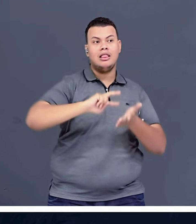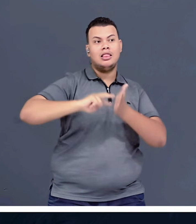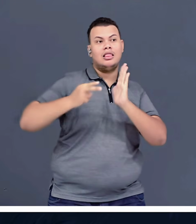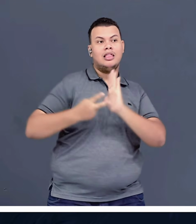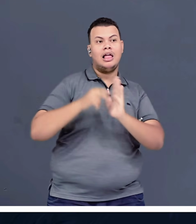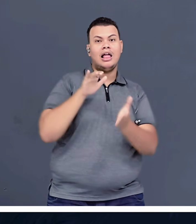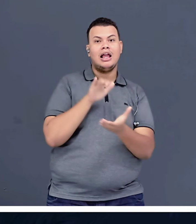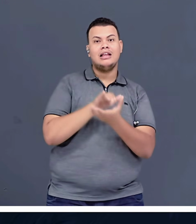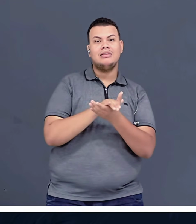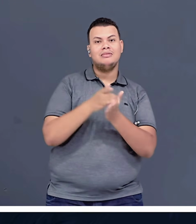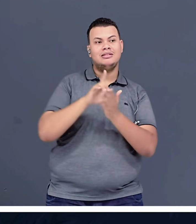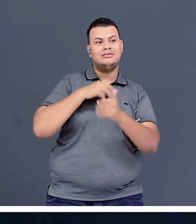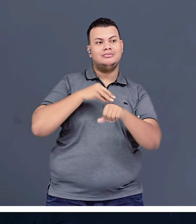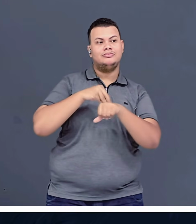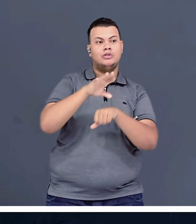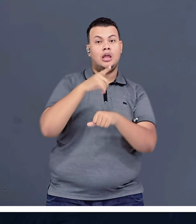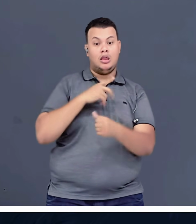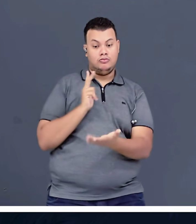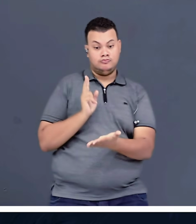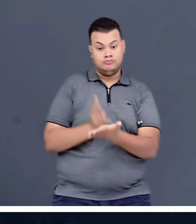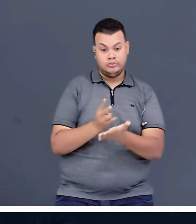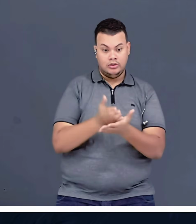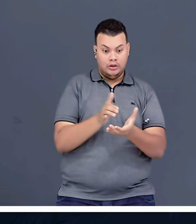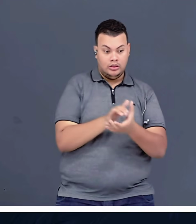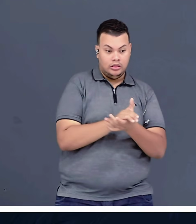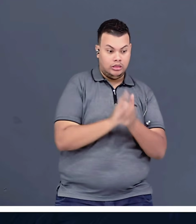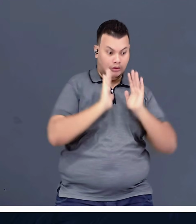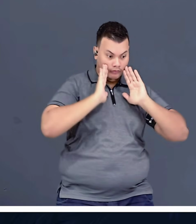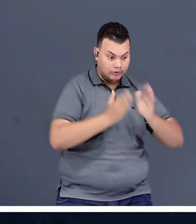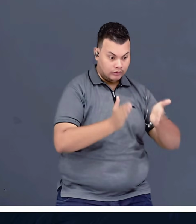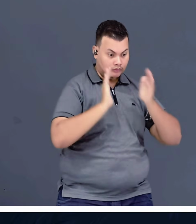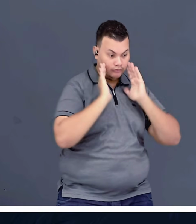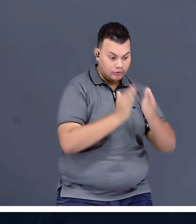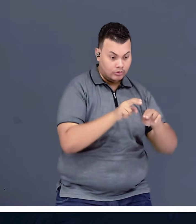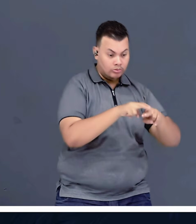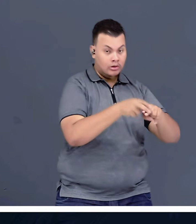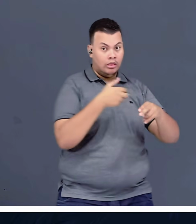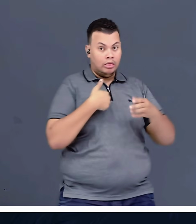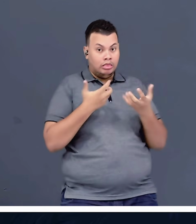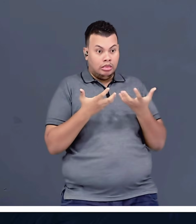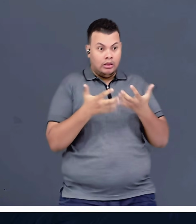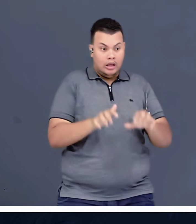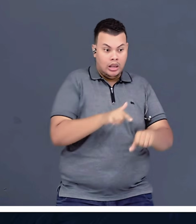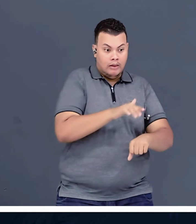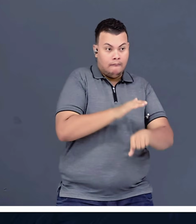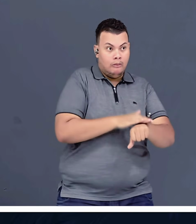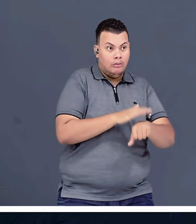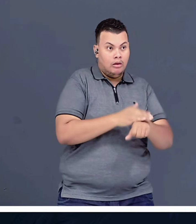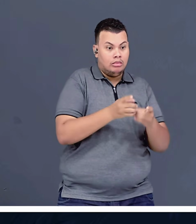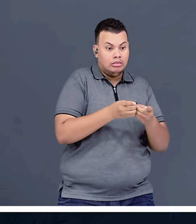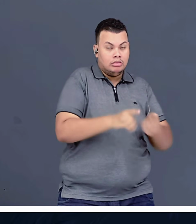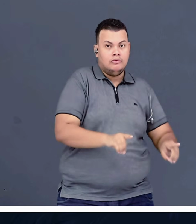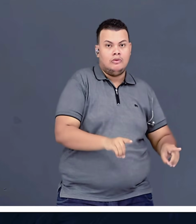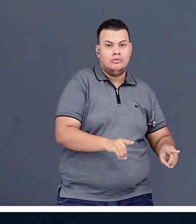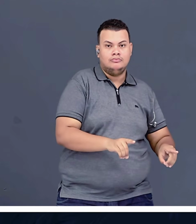né? Então, eu mantenho o meu casamento para que eu não chegue ao fatídico momento de ter que me